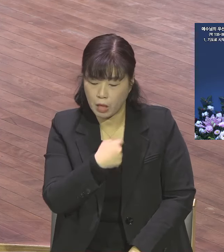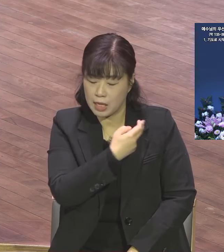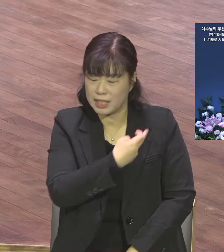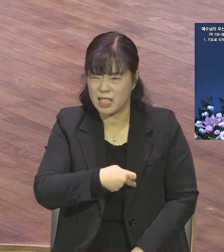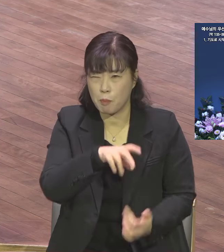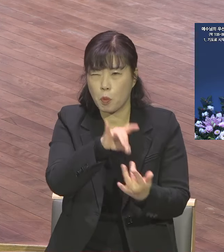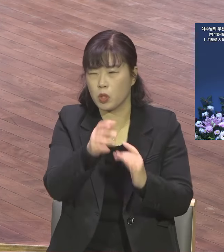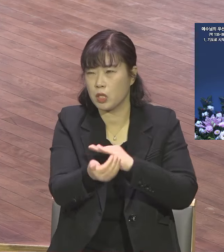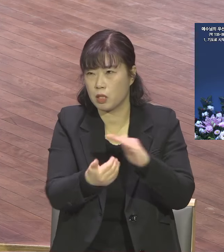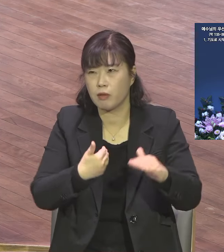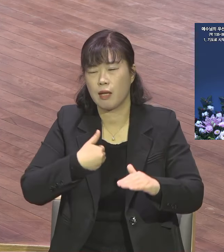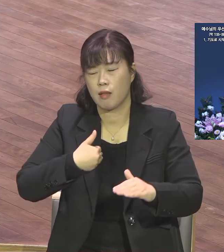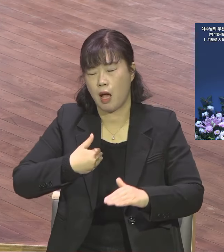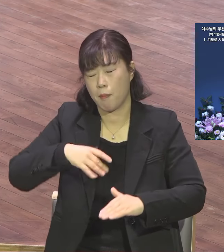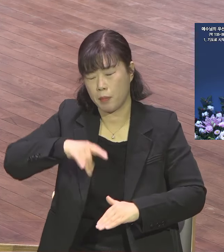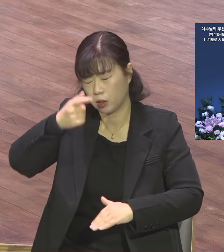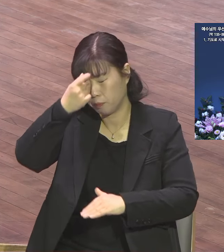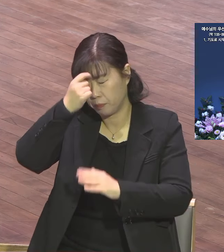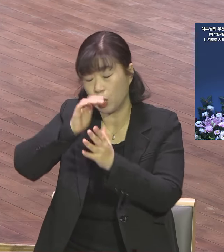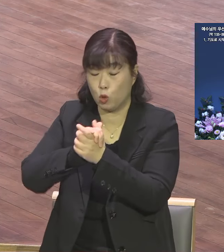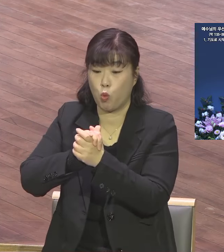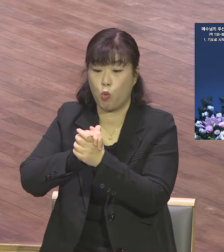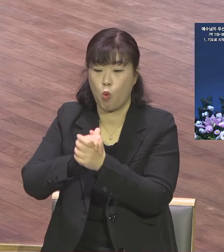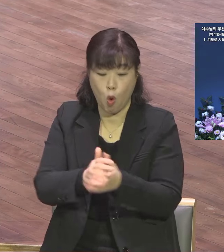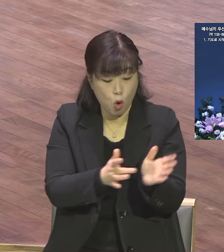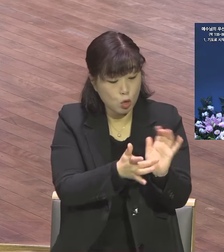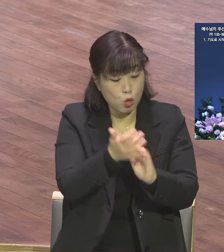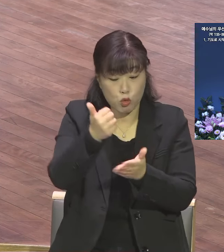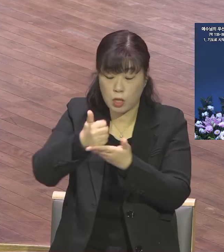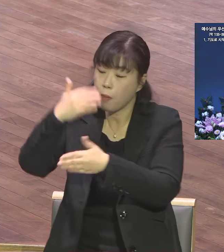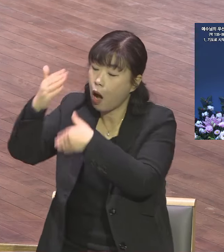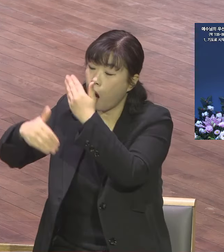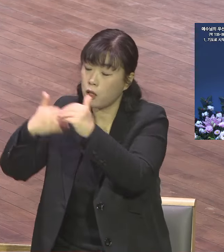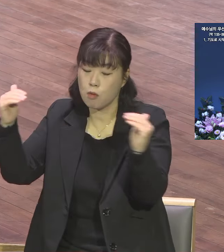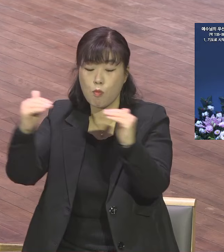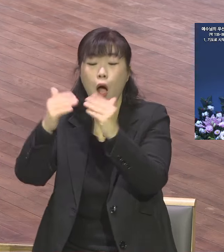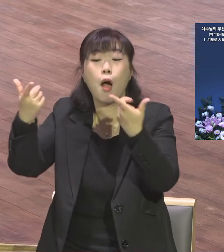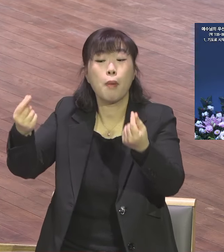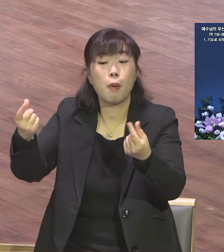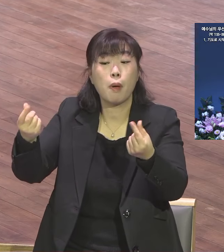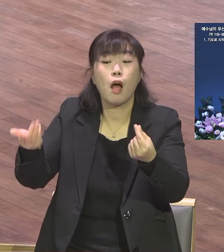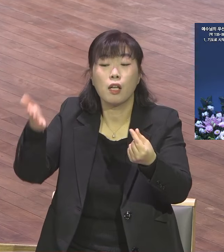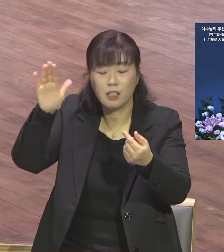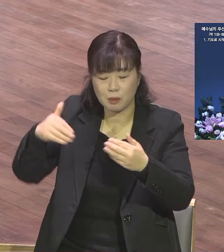인간이 가진 이런 연약함을 가지고 있기 때문에 기도할 수밖에 없었던 거예요.